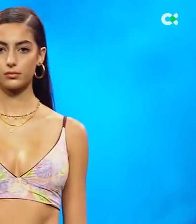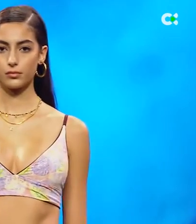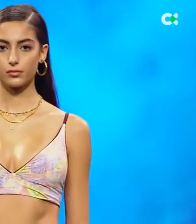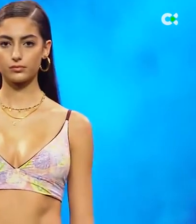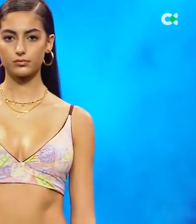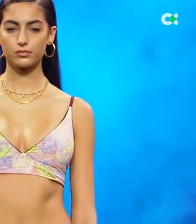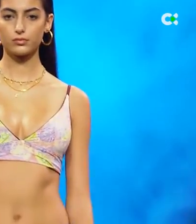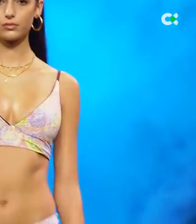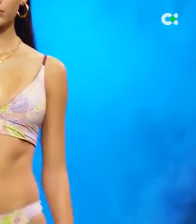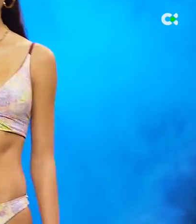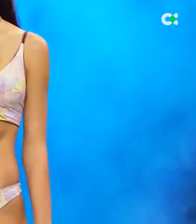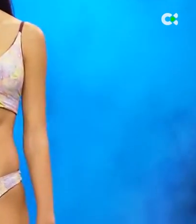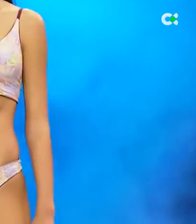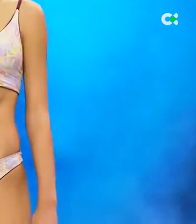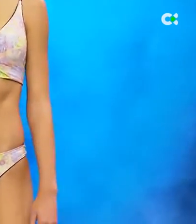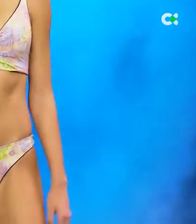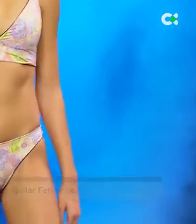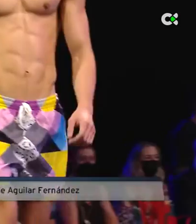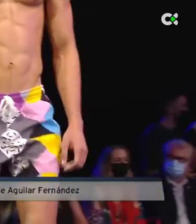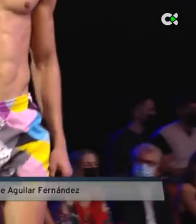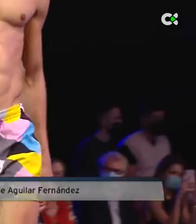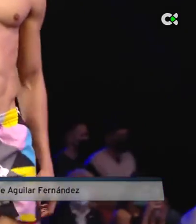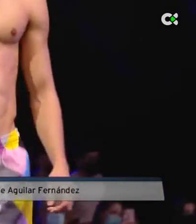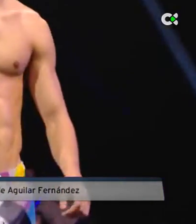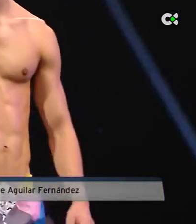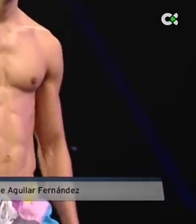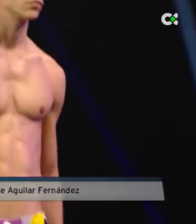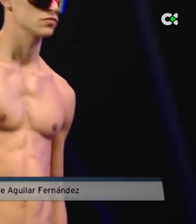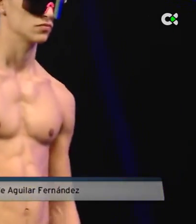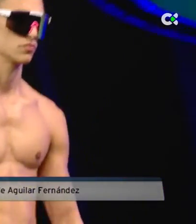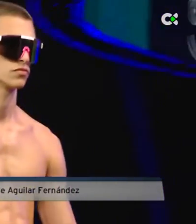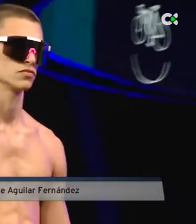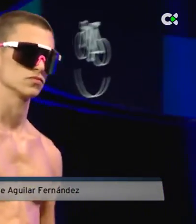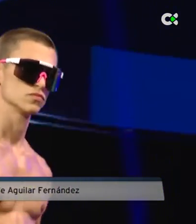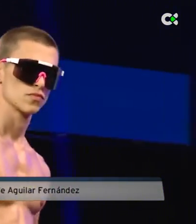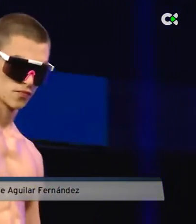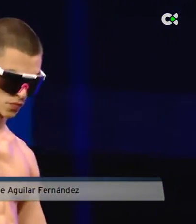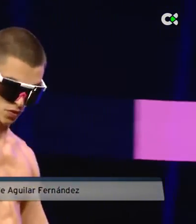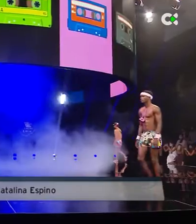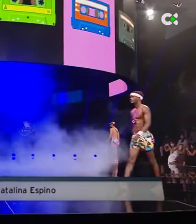comb, ain't got no comb, ain't got no comb, ain't got no comb.